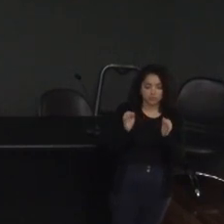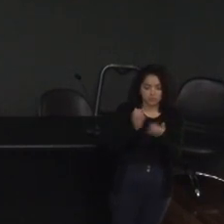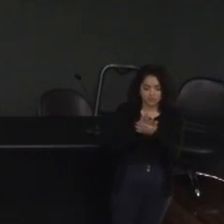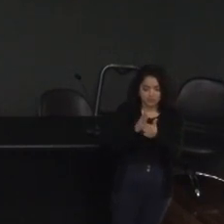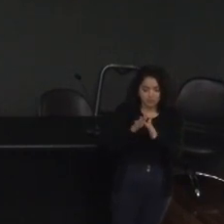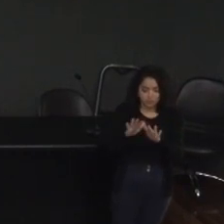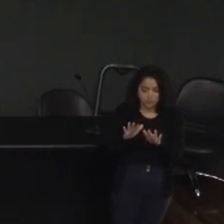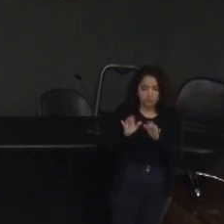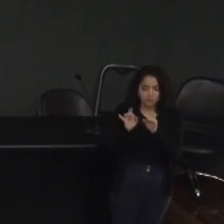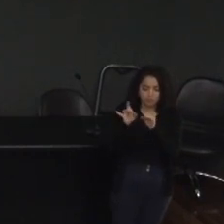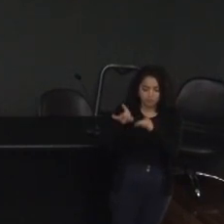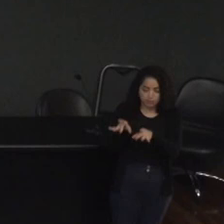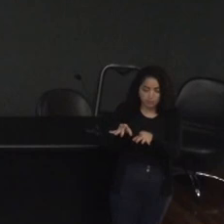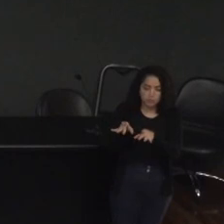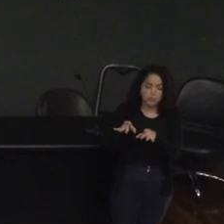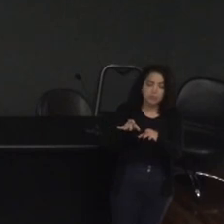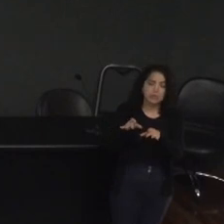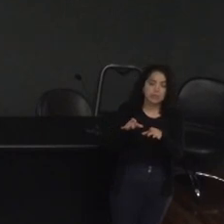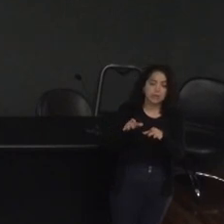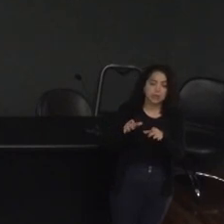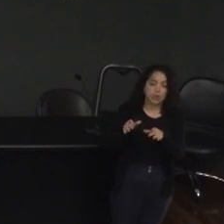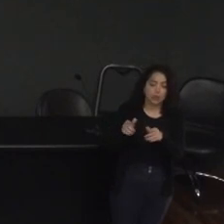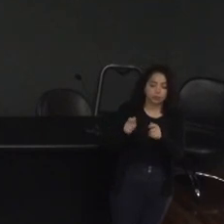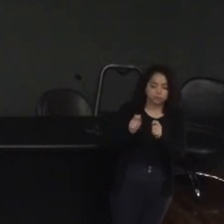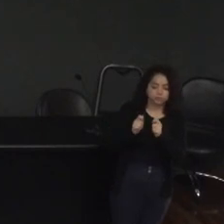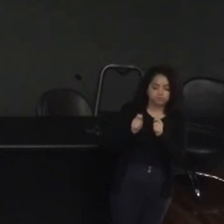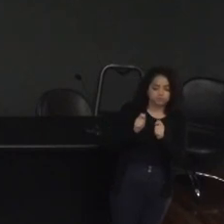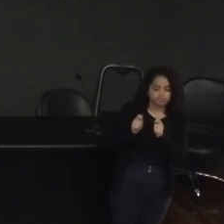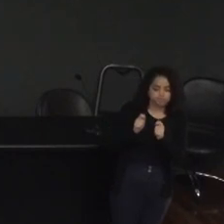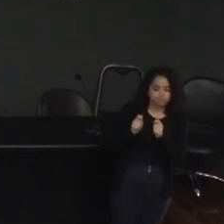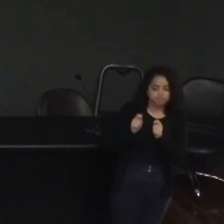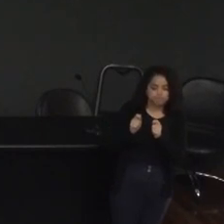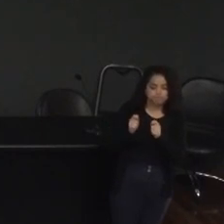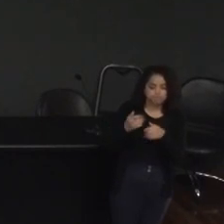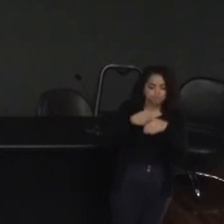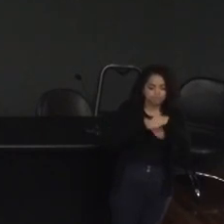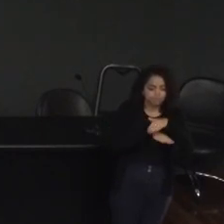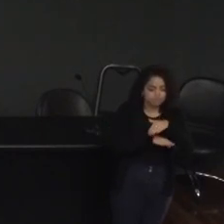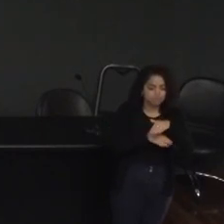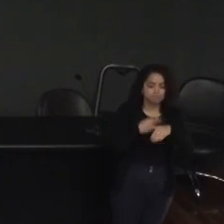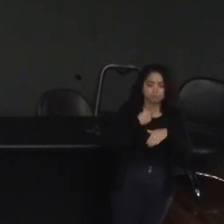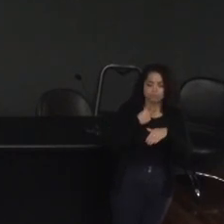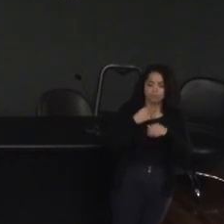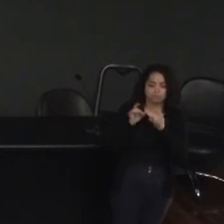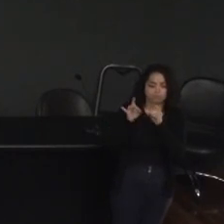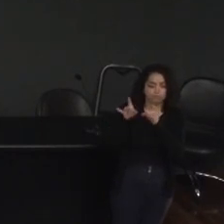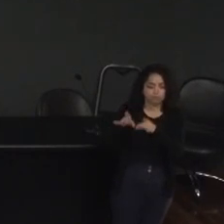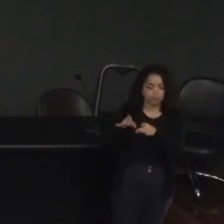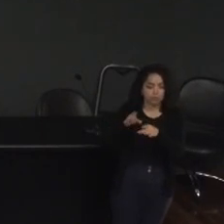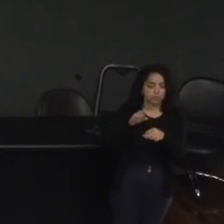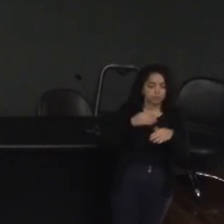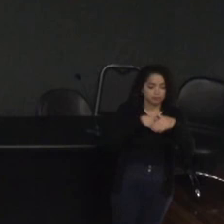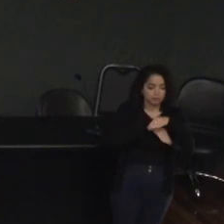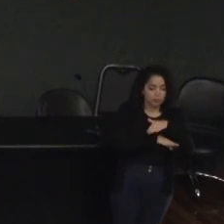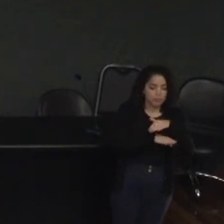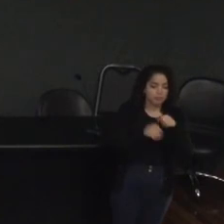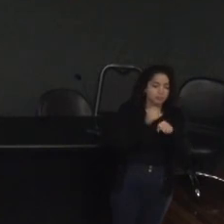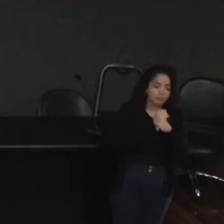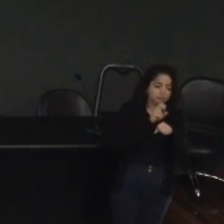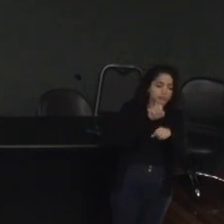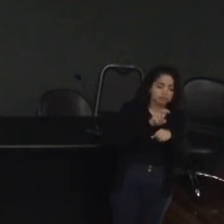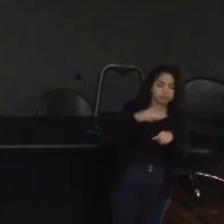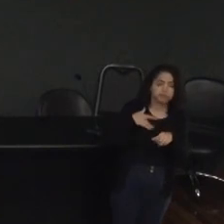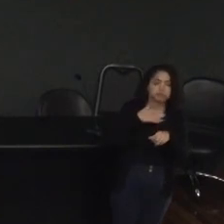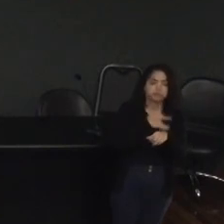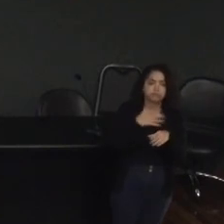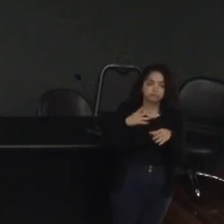dado por exemplo tem lá uma questão de retenção do dado e que você não pode fazer o descarte porque você é obrigado a reter por cinco anos um dado de saúde um